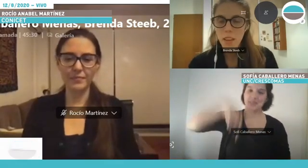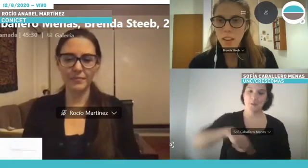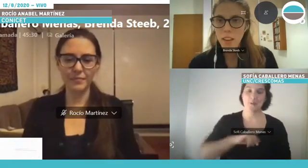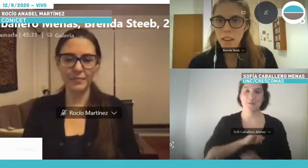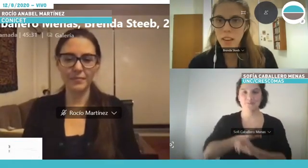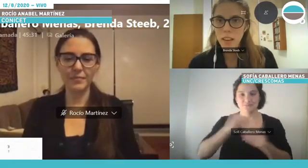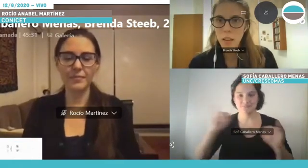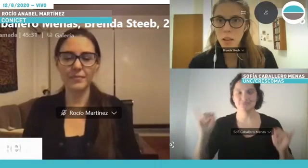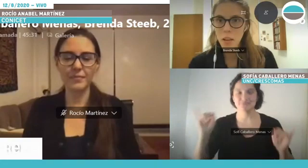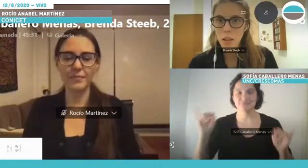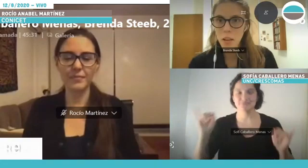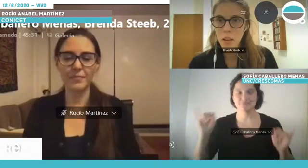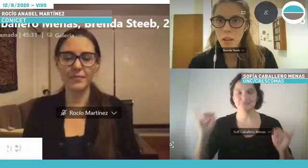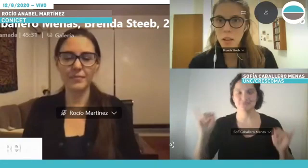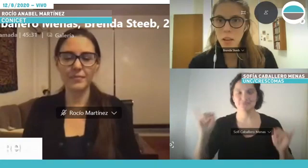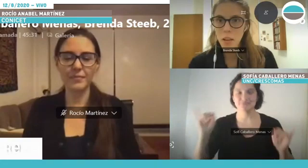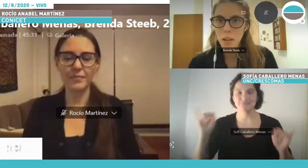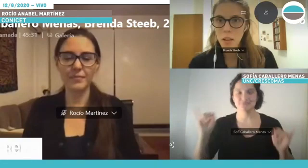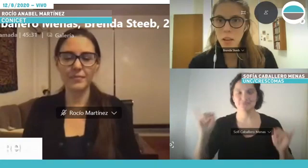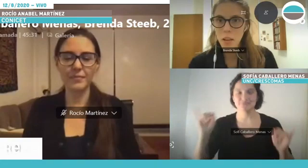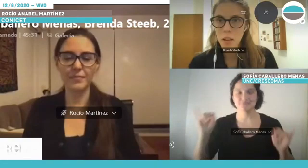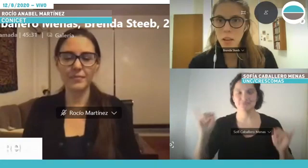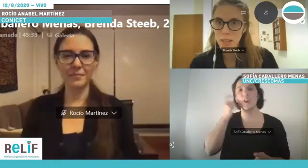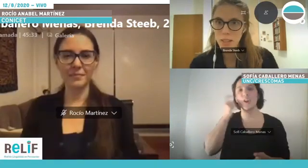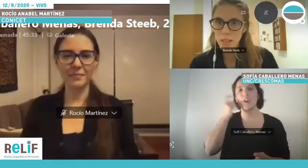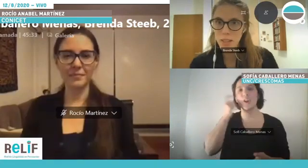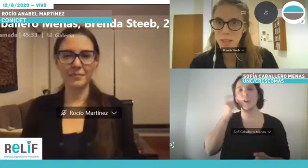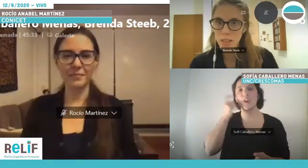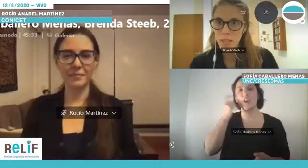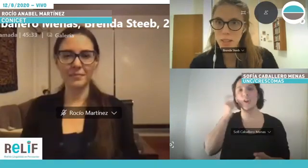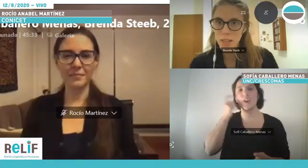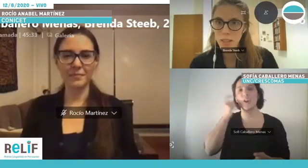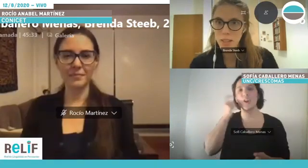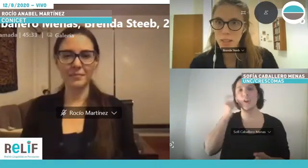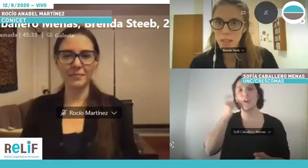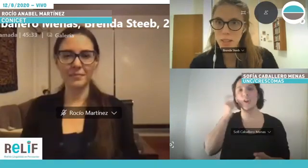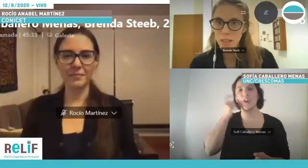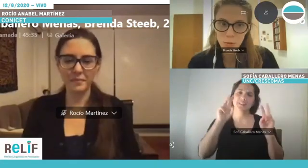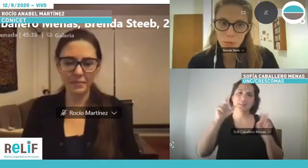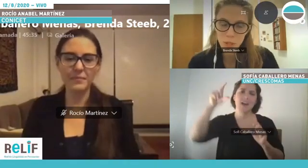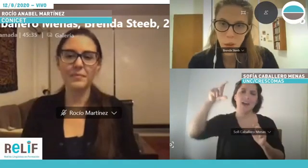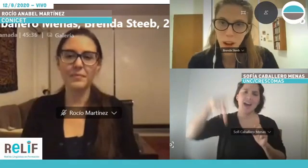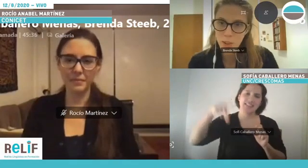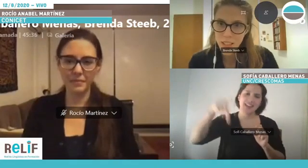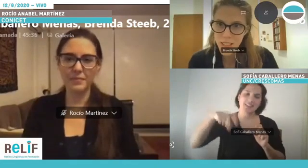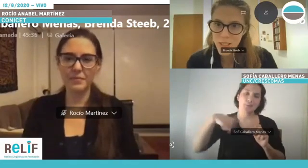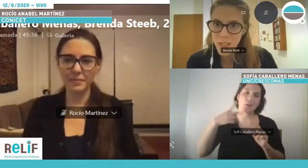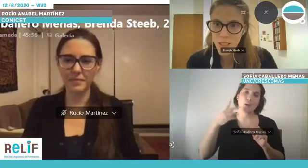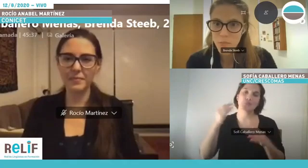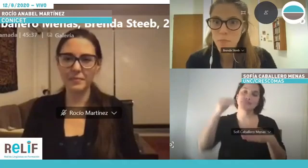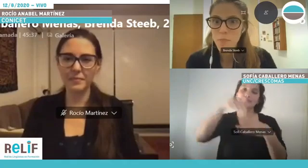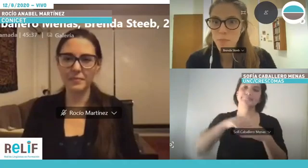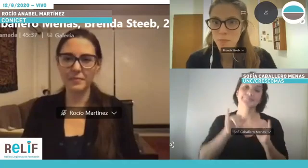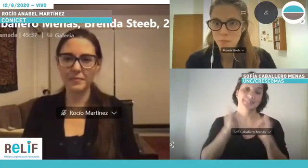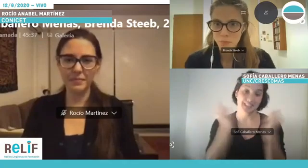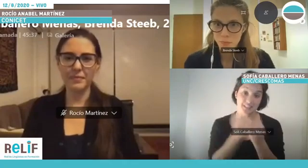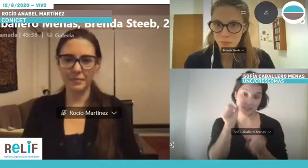aire. Bueno, Rocío, nos estabas comentando del adjetivo en tu trabajo de